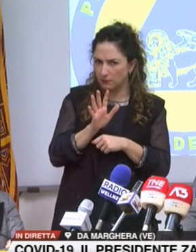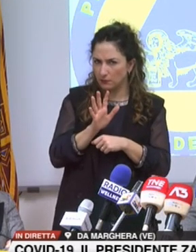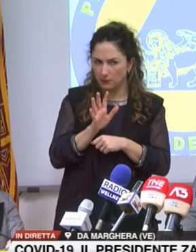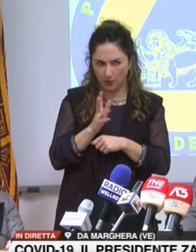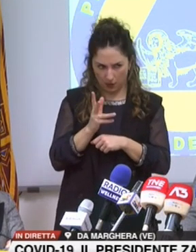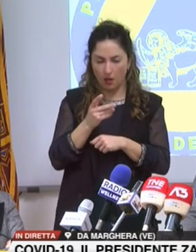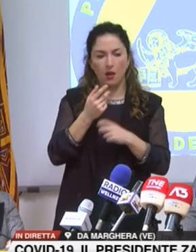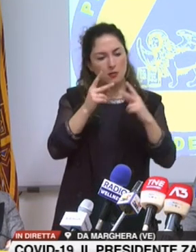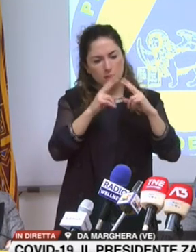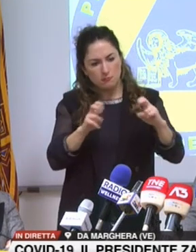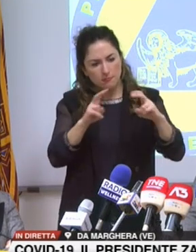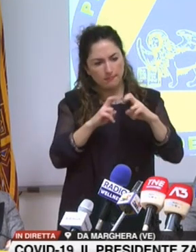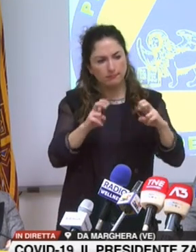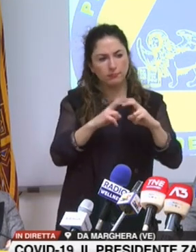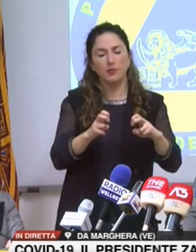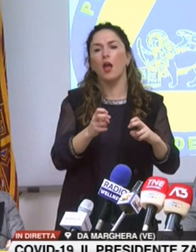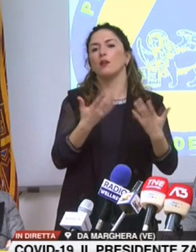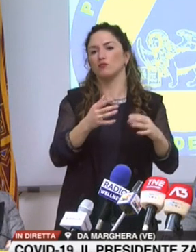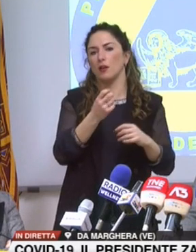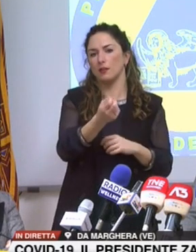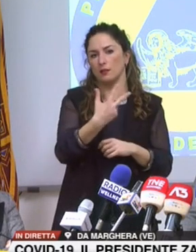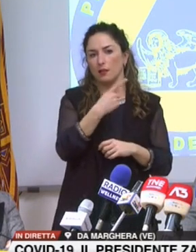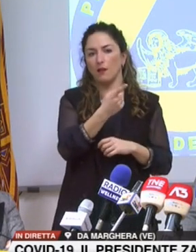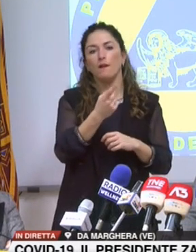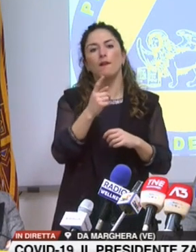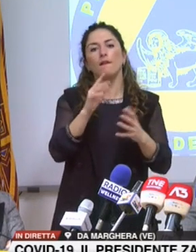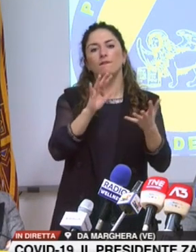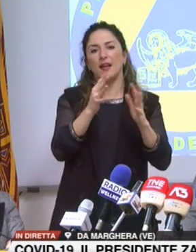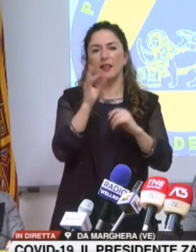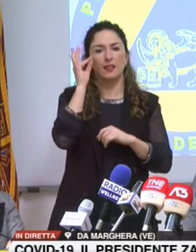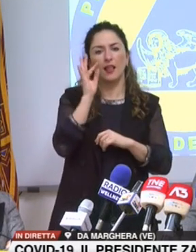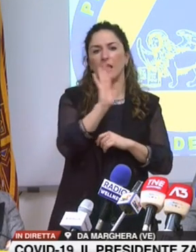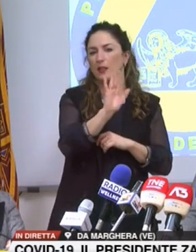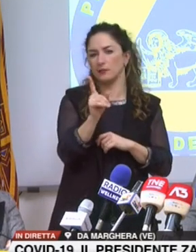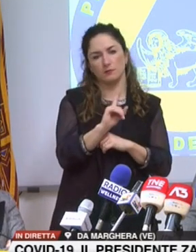abbiamo fatto la sequenziazione, mi è stato anticipato che non è variante inglese, non è...